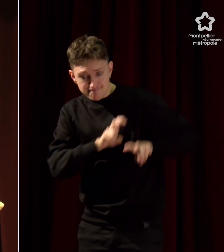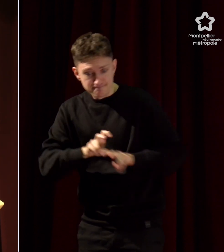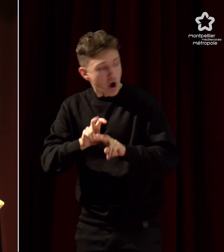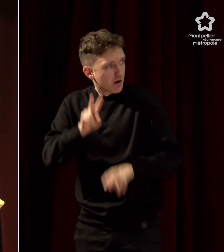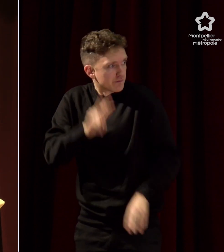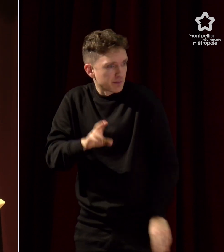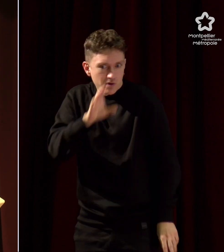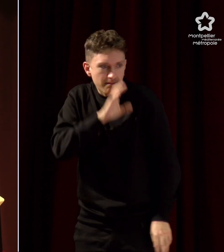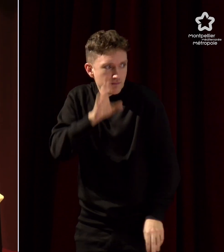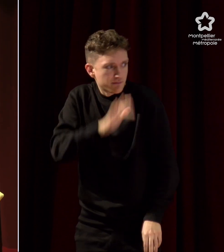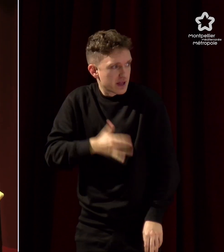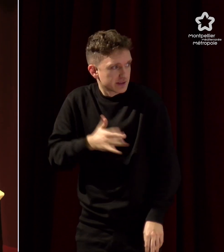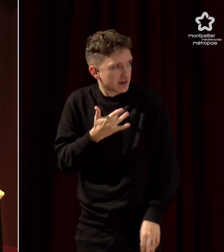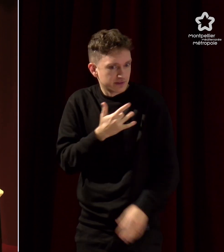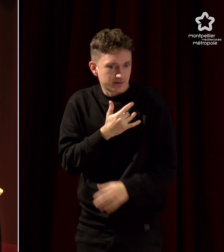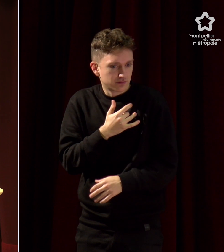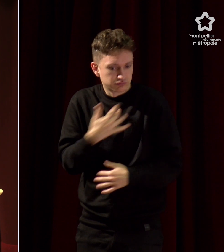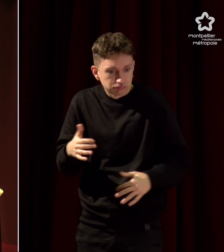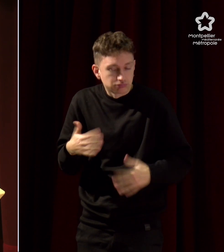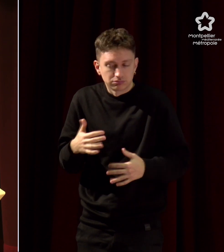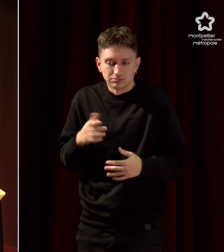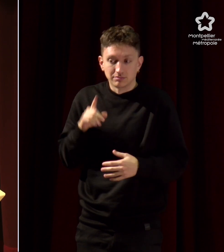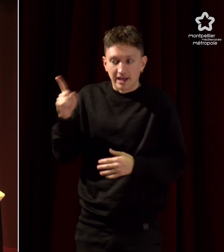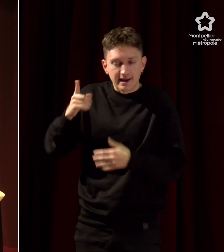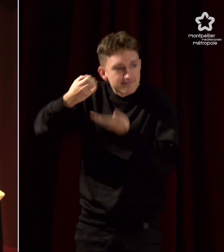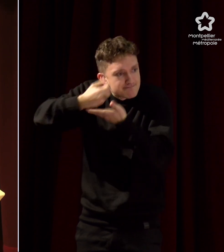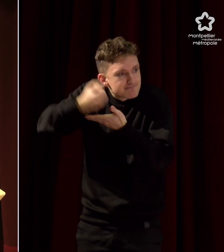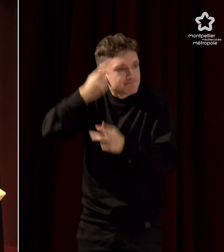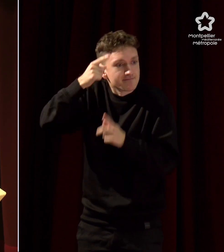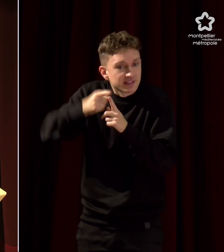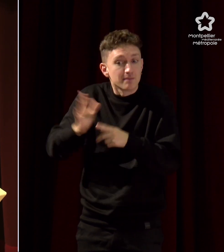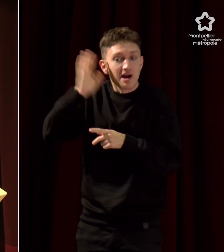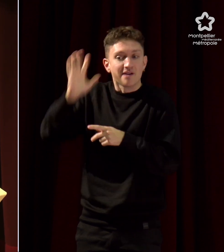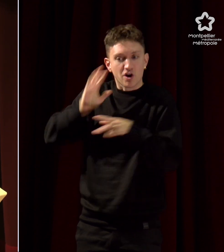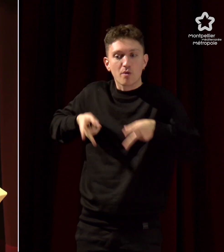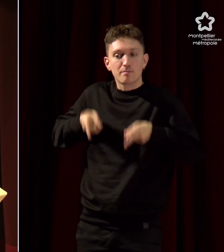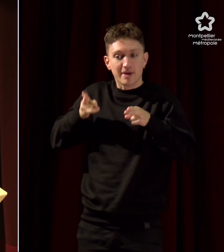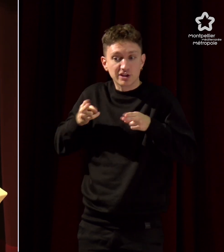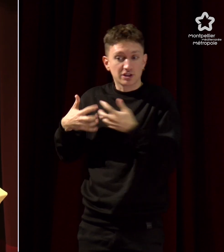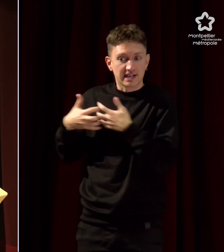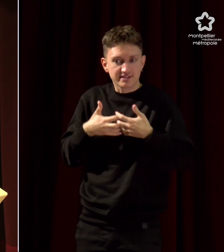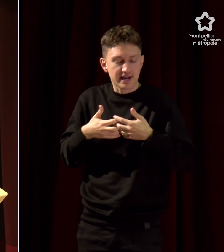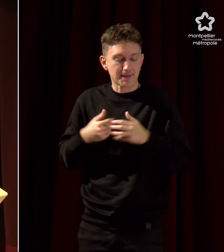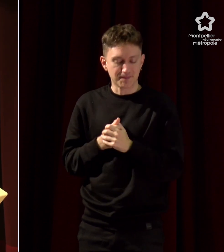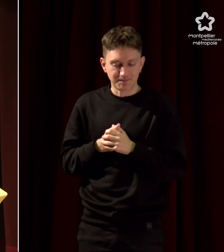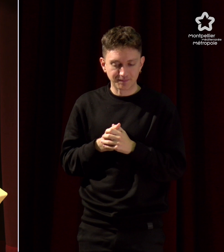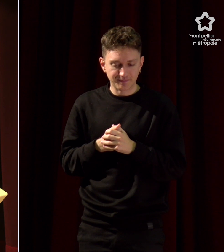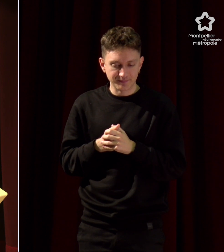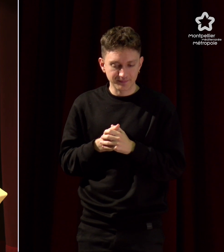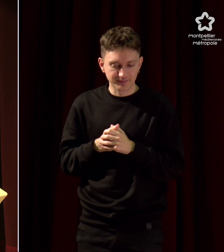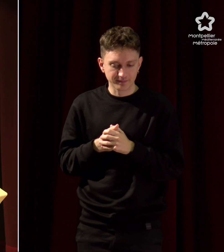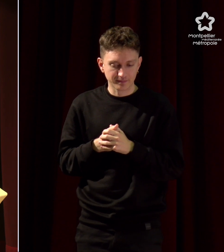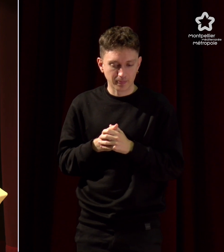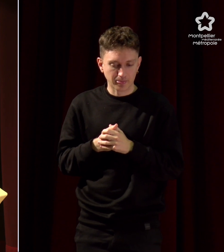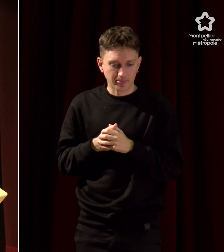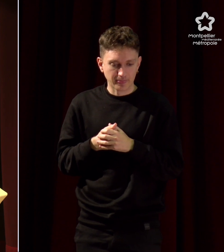la déglaciation, et en fait, cet Homo sapiens subit donc il